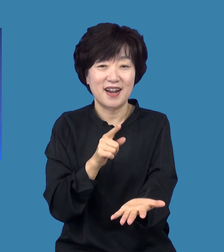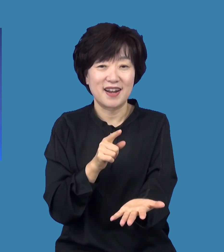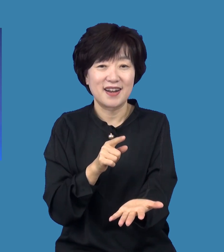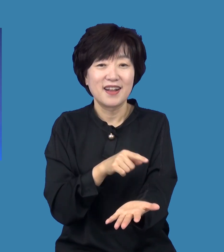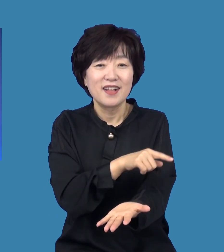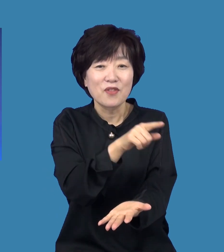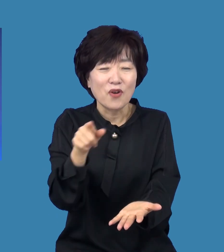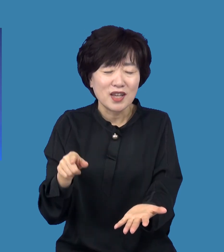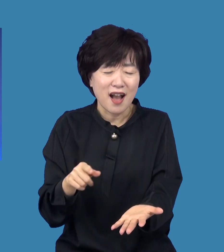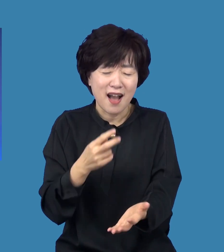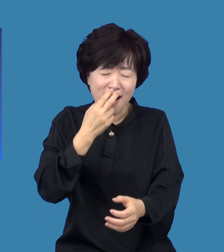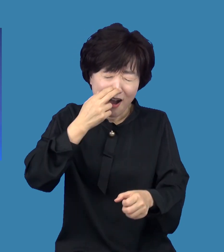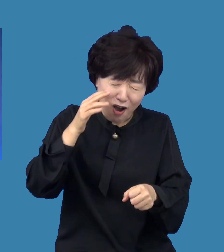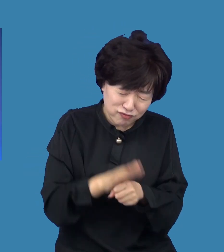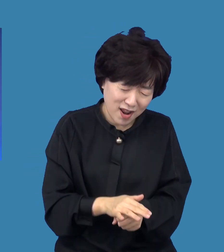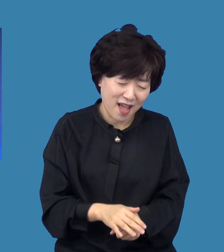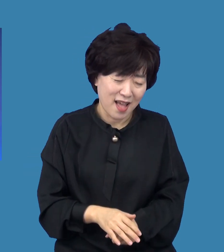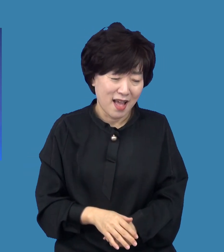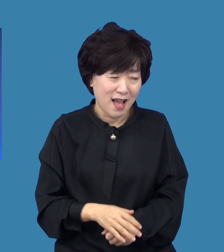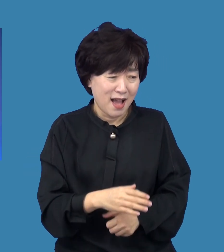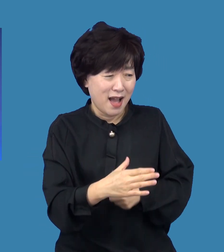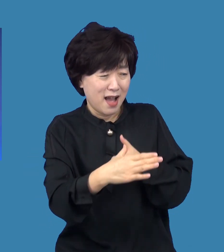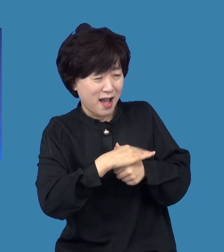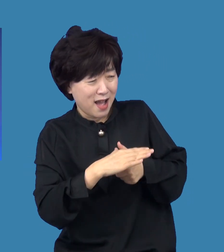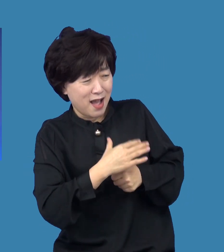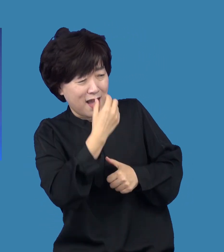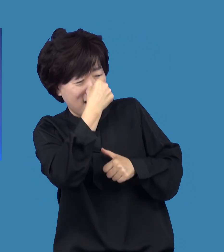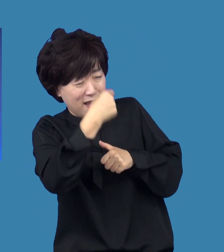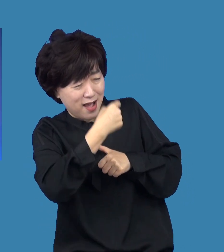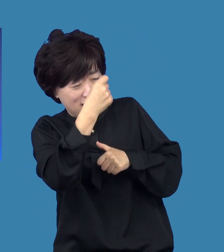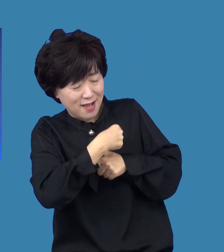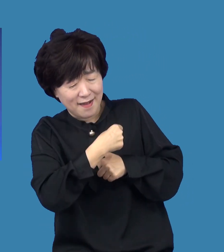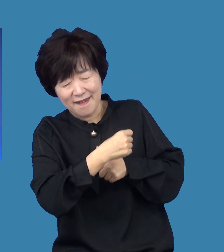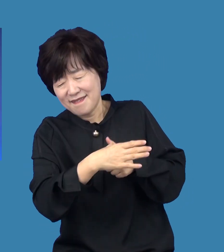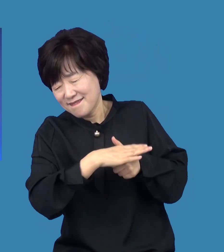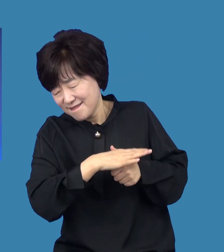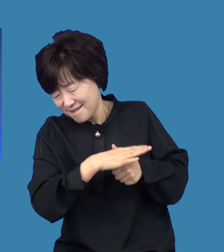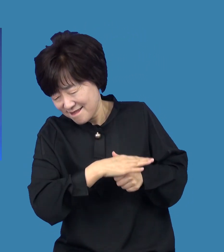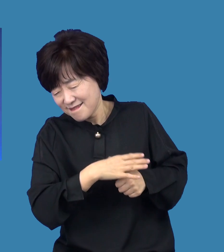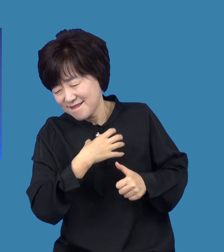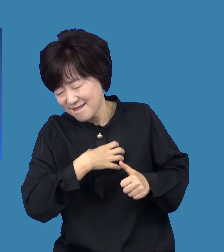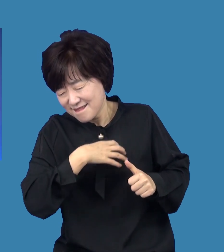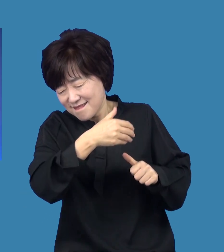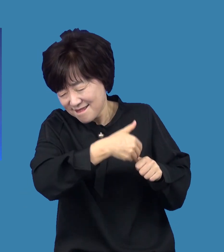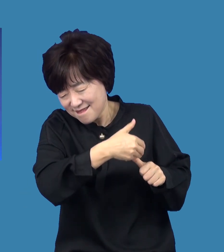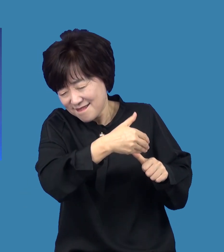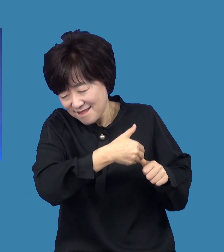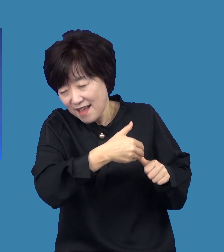너희가 억울한 일을 당하고 모욕을 당하고 박해를 당하고 정말 하나님의 나라를 위해서 핍박을 당할 때 하늘에서 상이